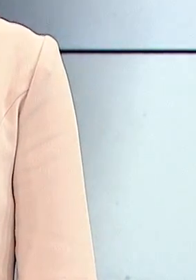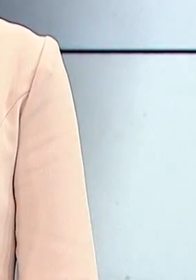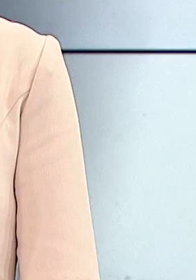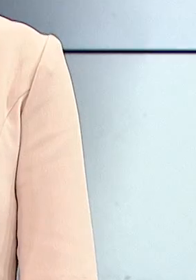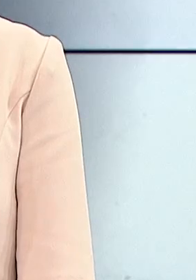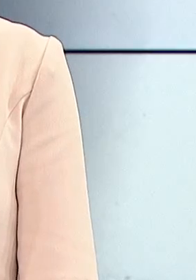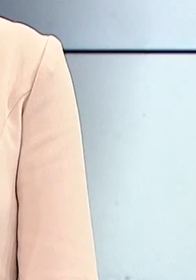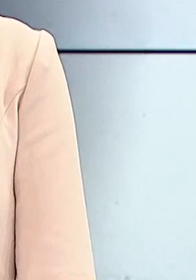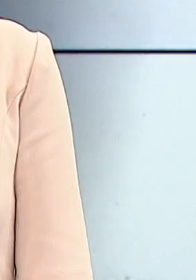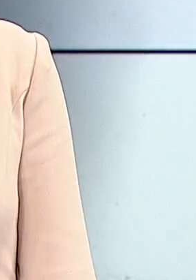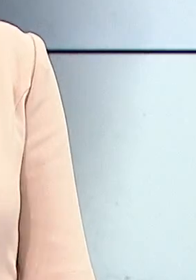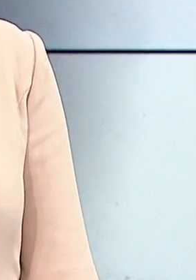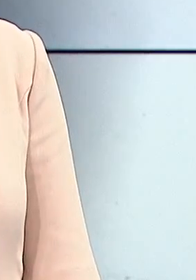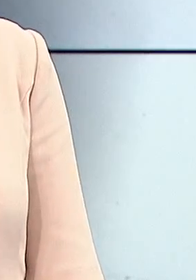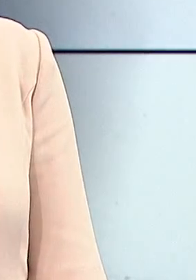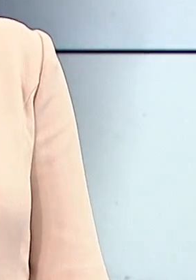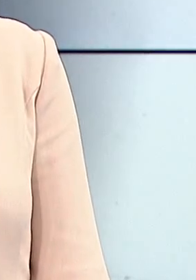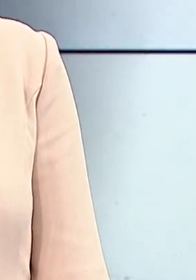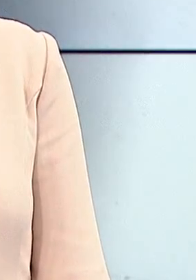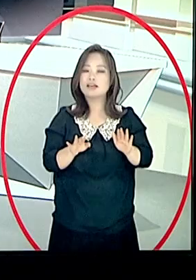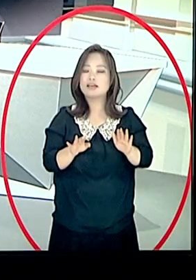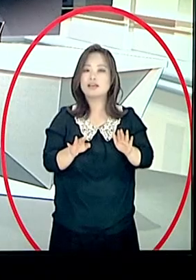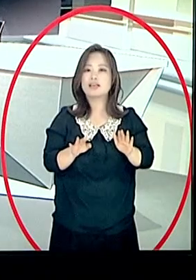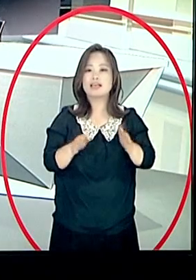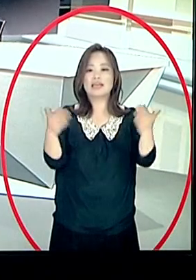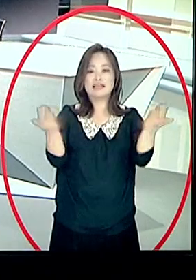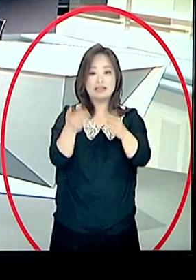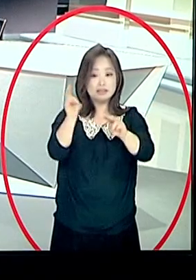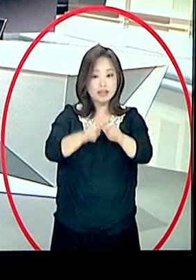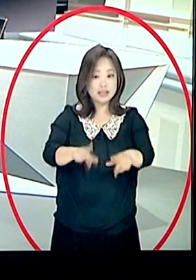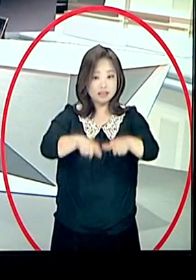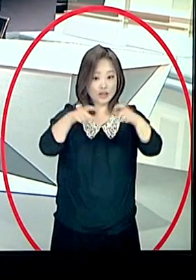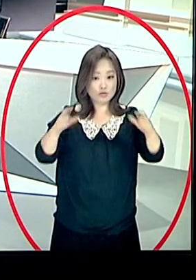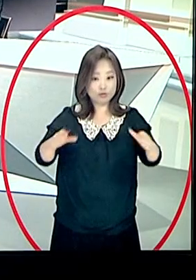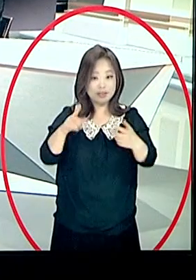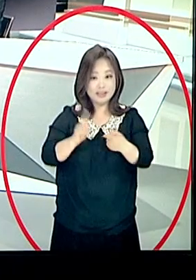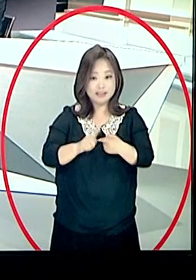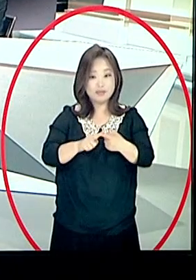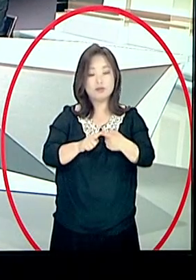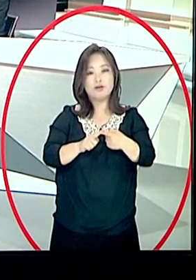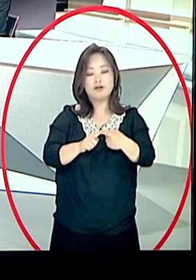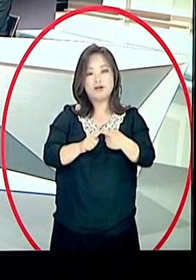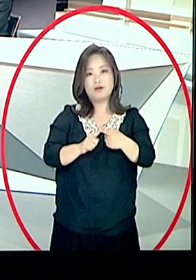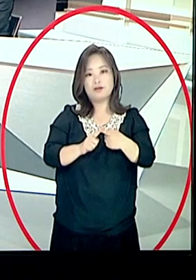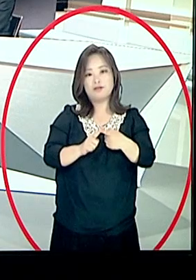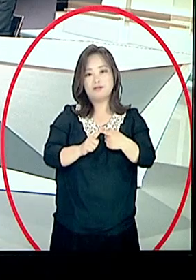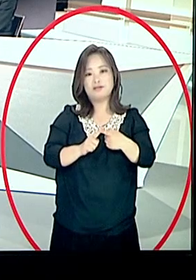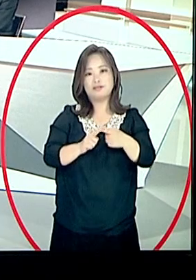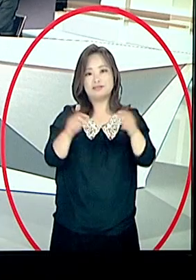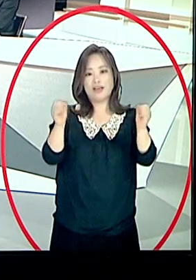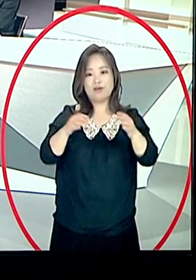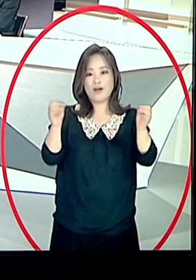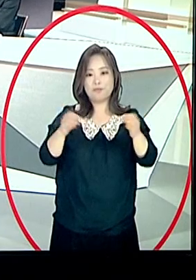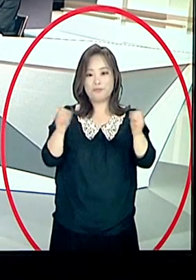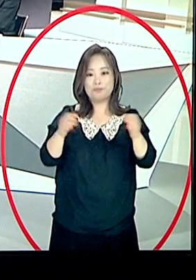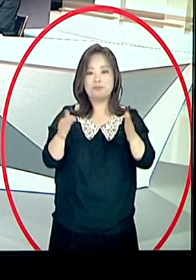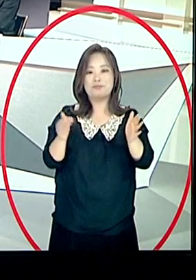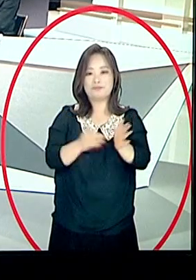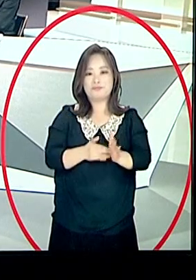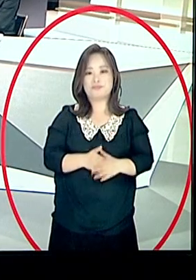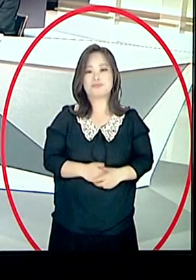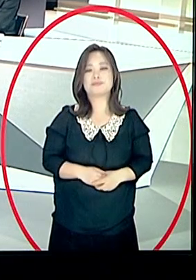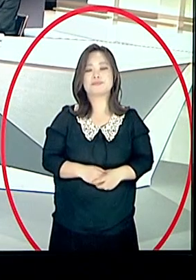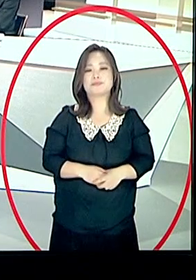정말 풀어본 아 이런 느낌을 받게 되요 네 맞습니다 손재 뿐만 아니라 표정과 몸짓 하나까지